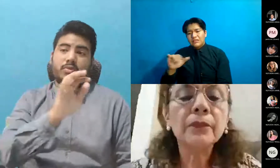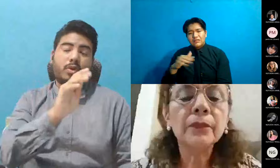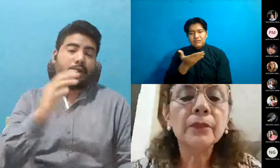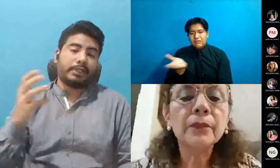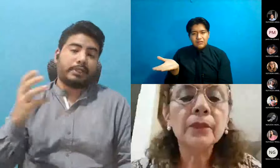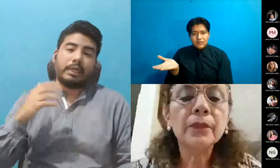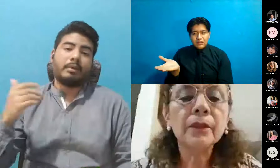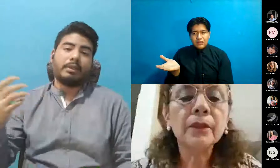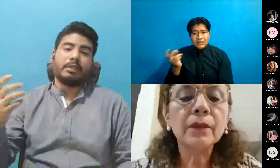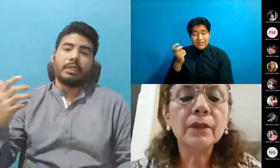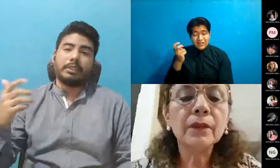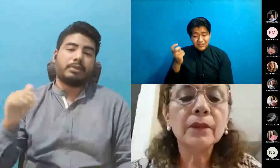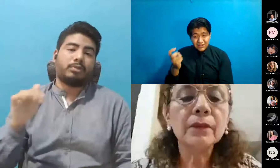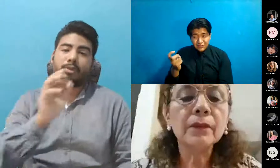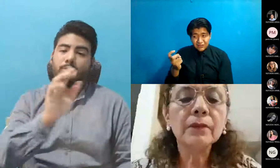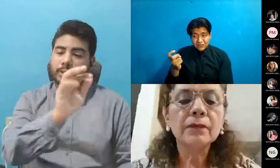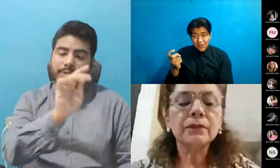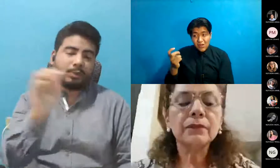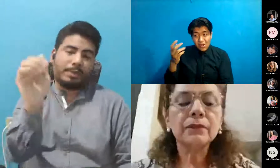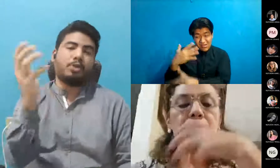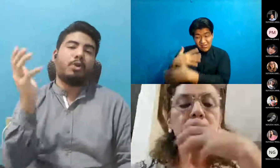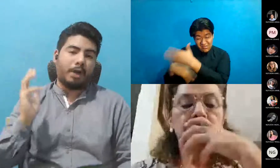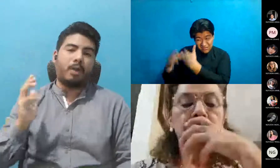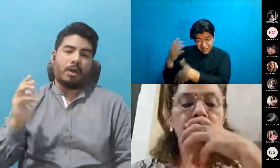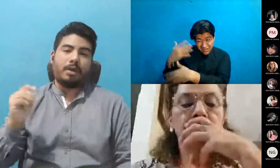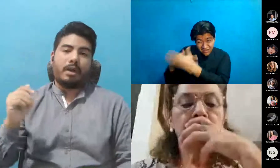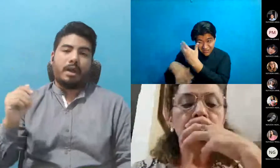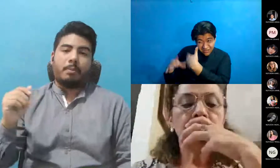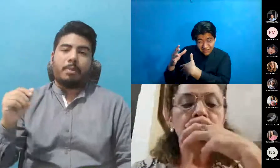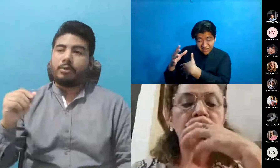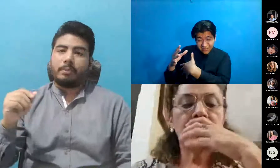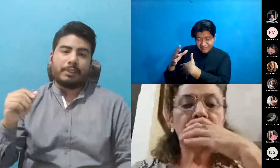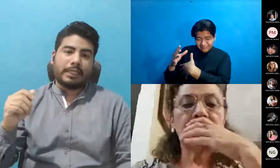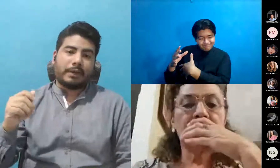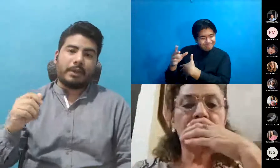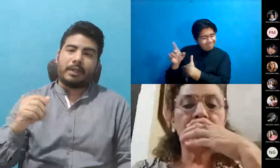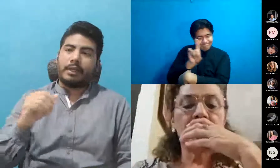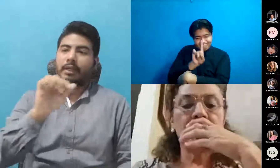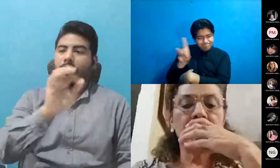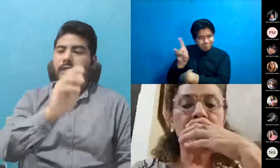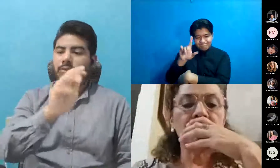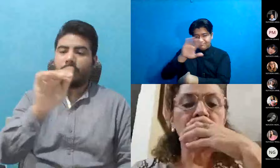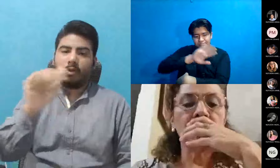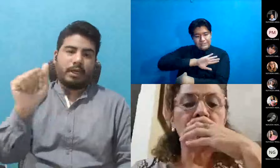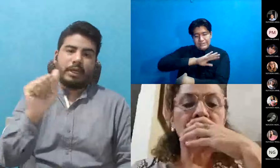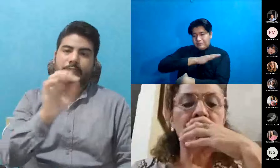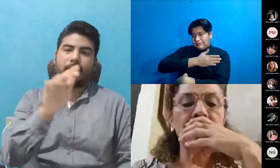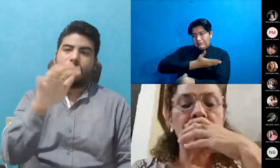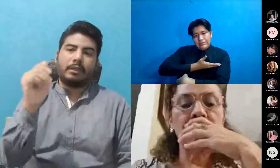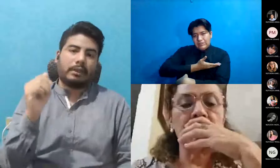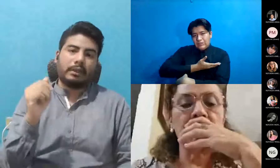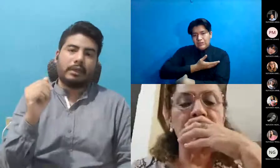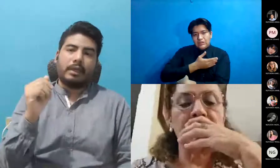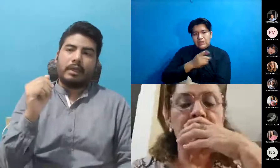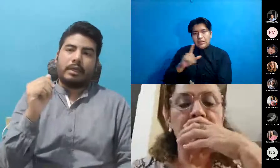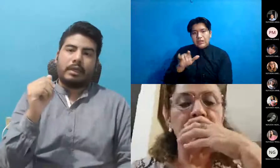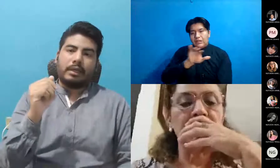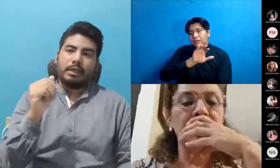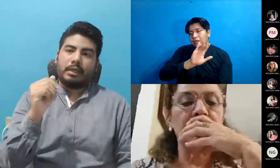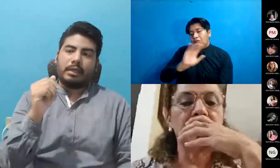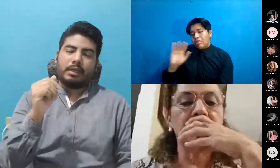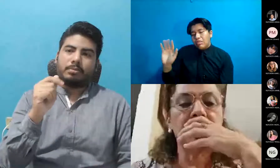esto no es lengua de señas, esto es español manual. Para los que pensaban que esto era